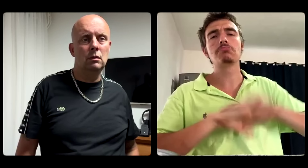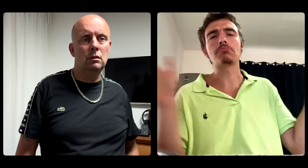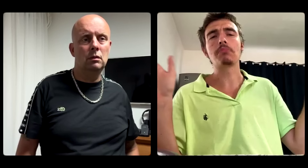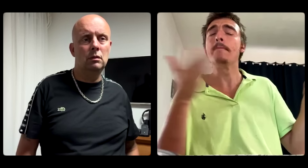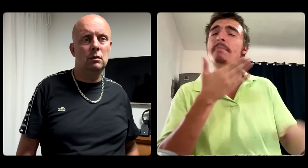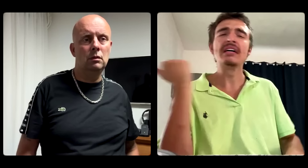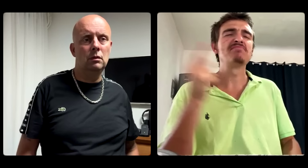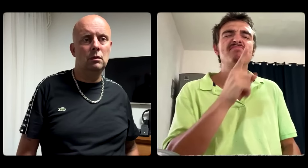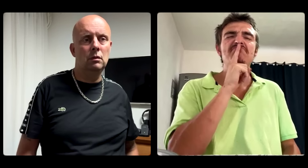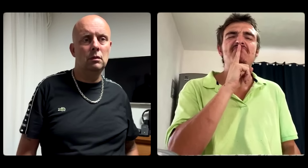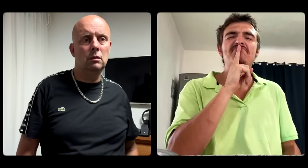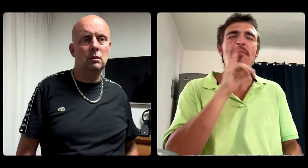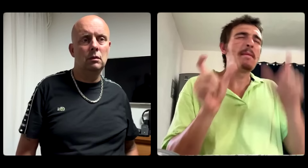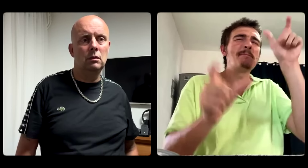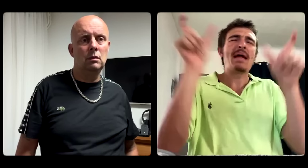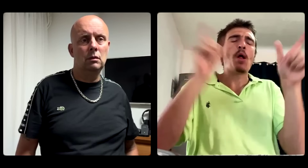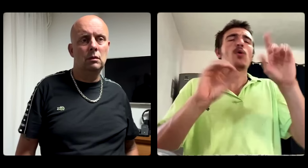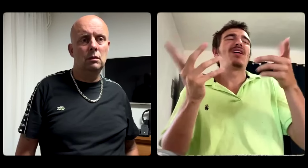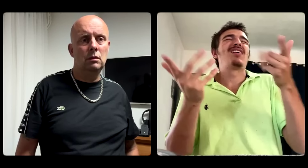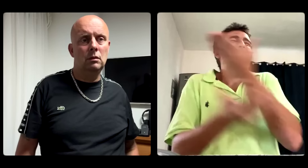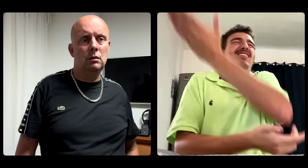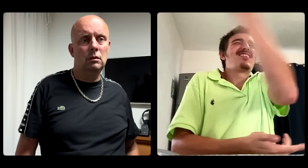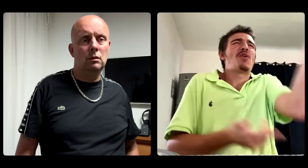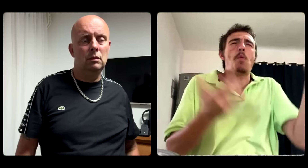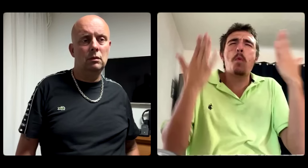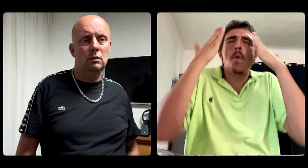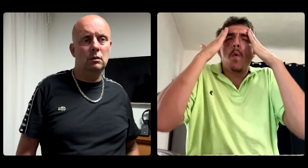En die andere, ik ben gewoon verdwenen van zijn leven.